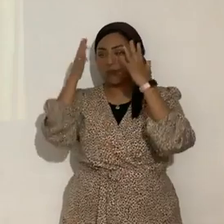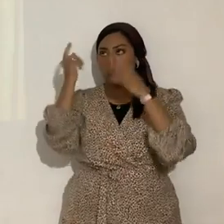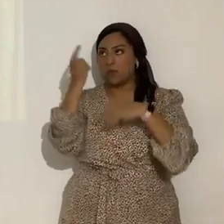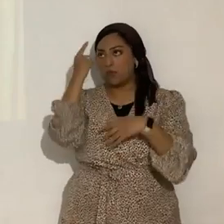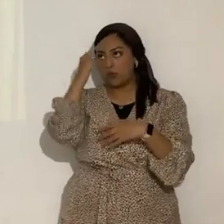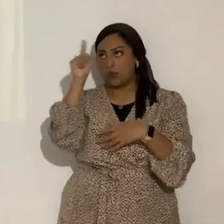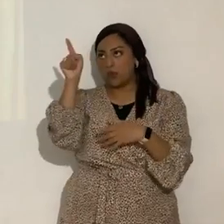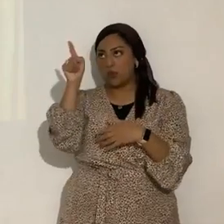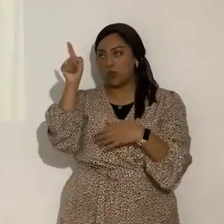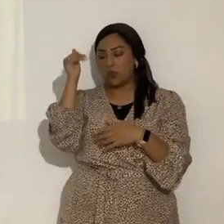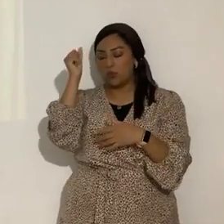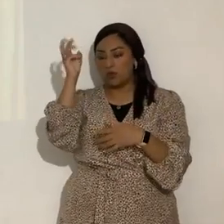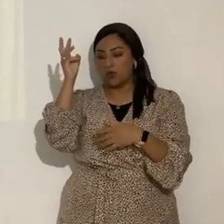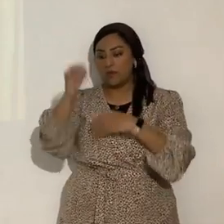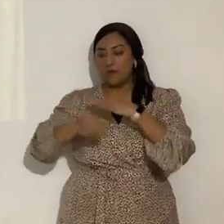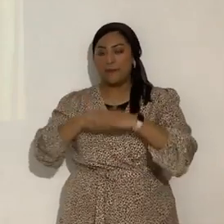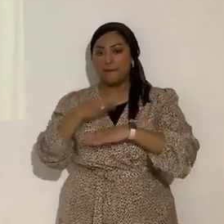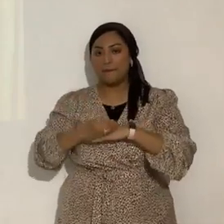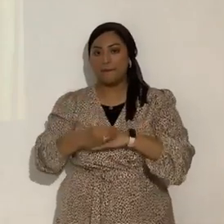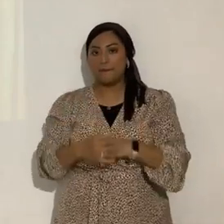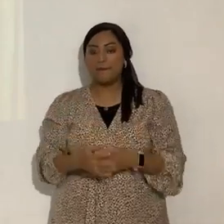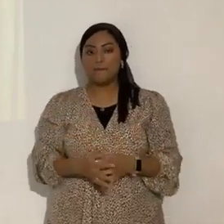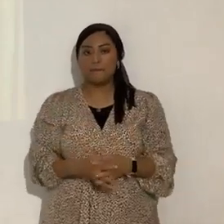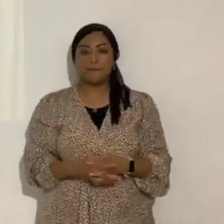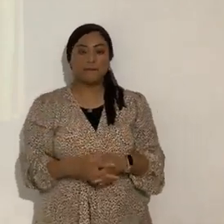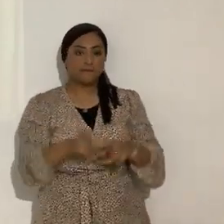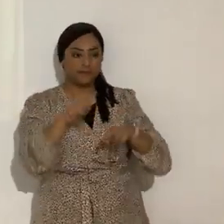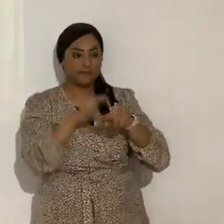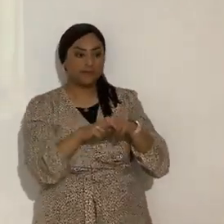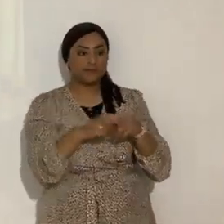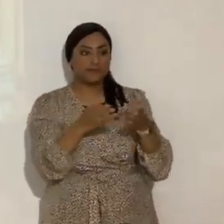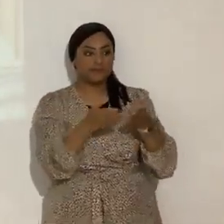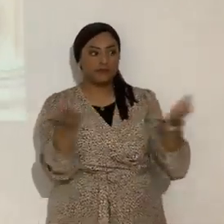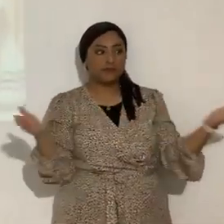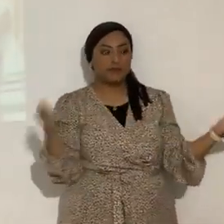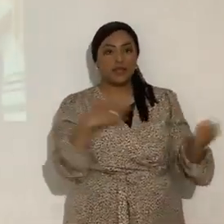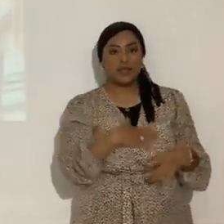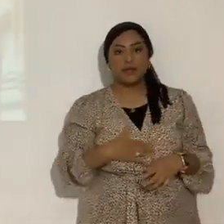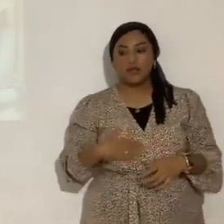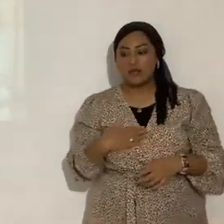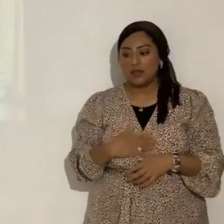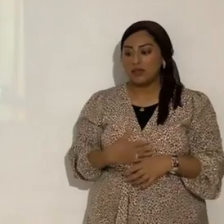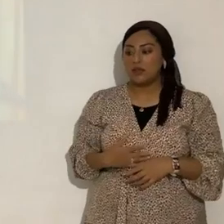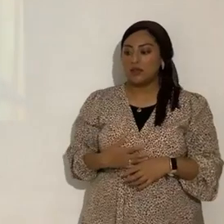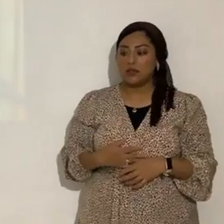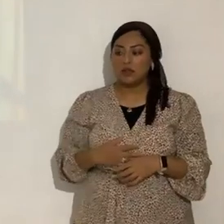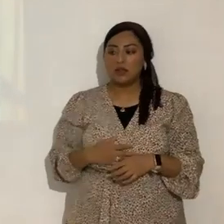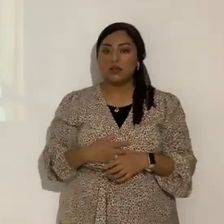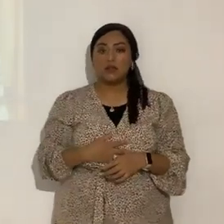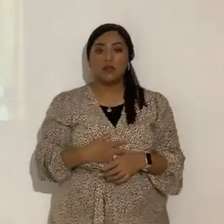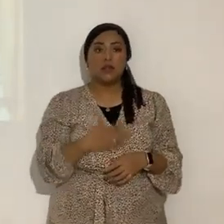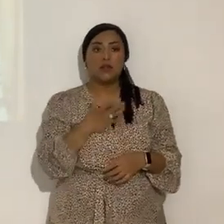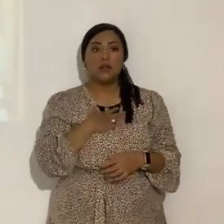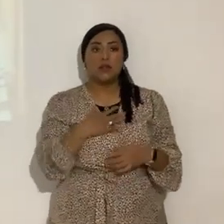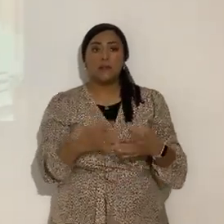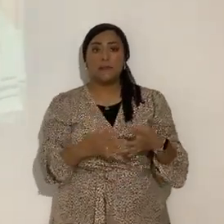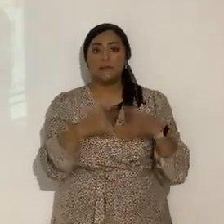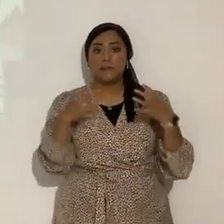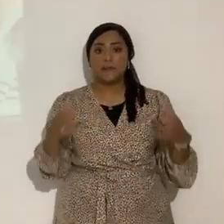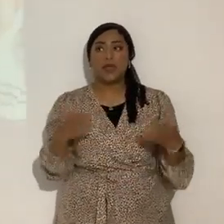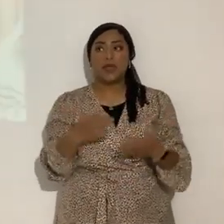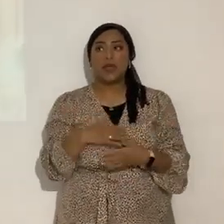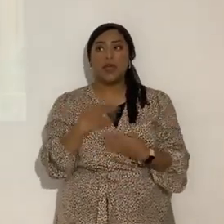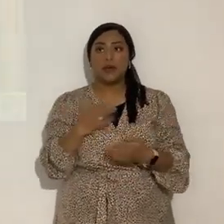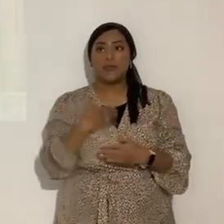sabemos es para ti, bendito Yeshua Mashiach, amén, amén. Tomen asiento, por favor, hermanos. Bueno, yo estoy muy contento